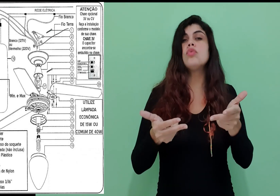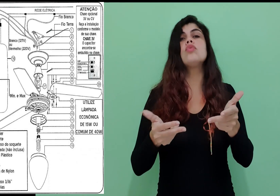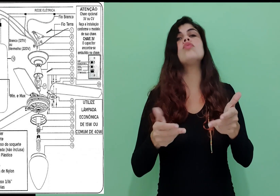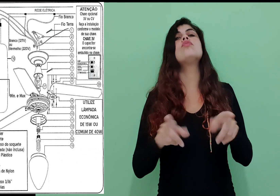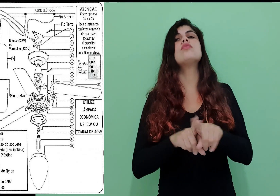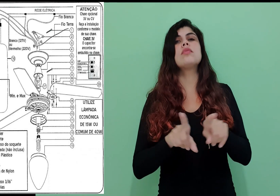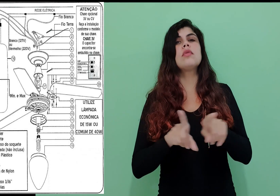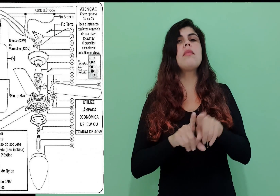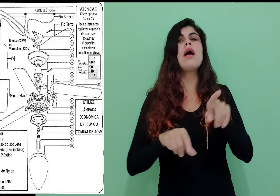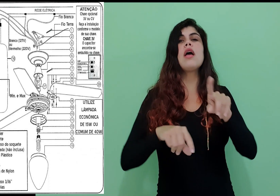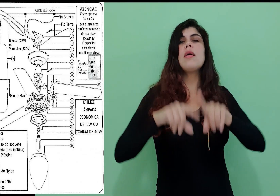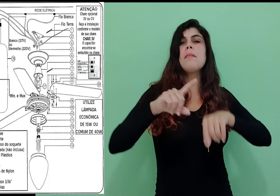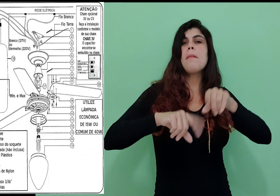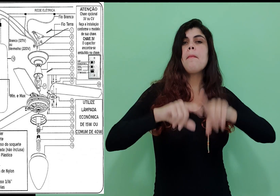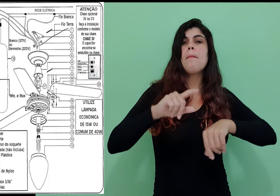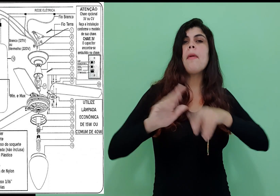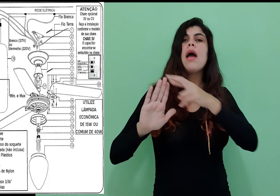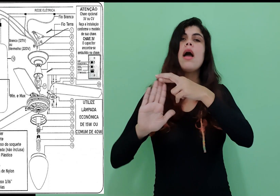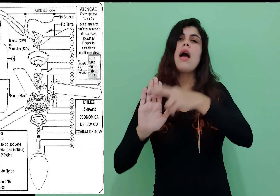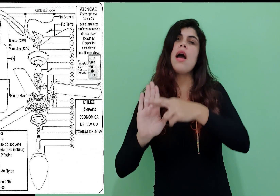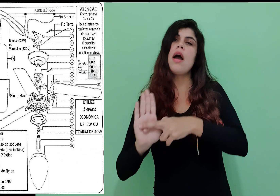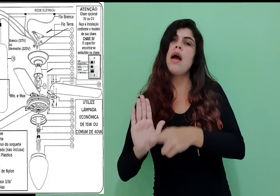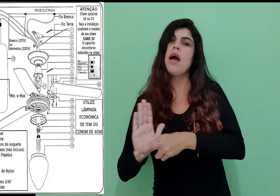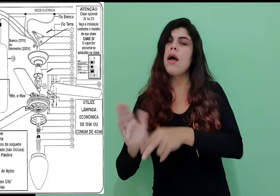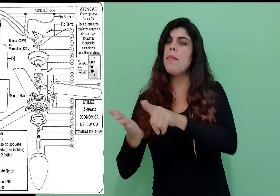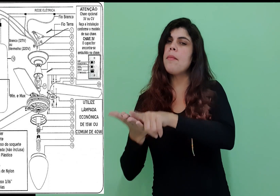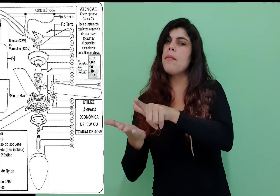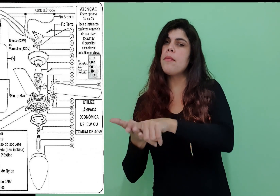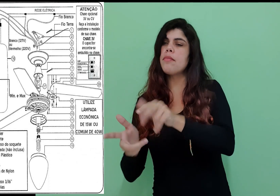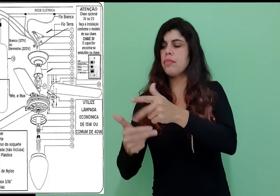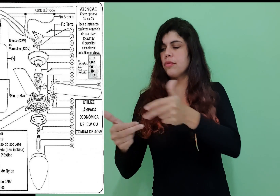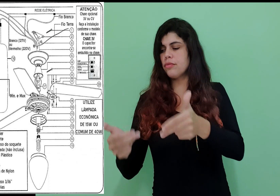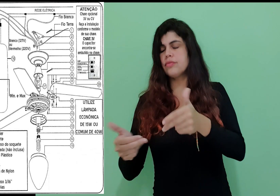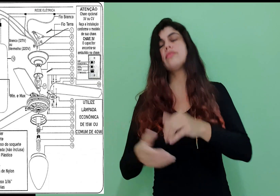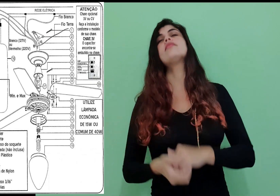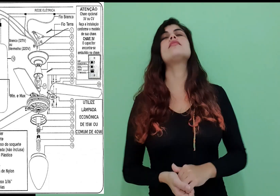algum objeto que às vezes a gente compra, e ali tem o texto